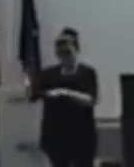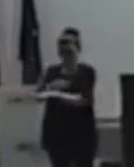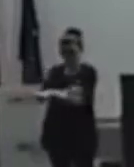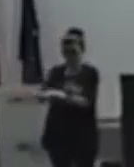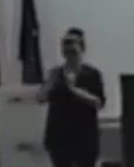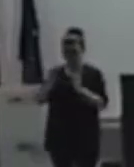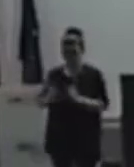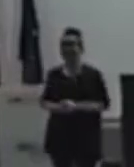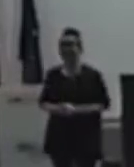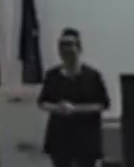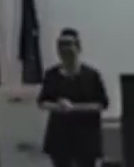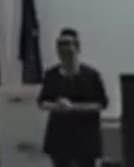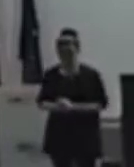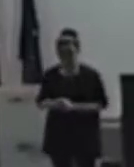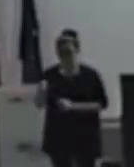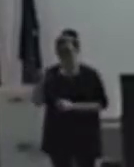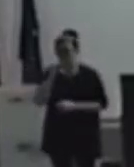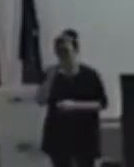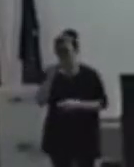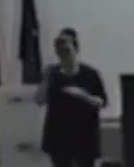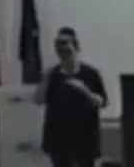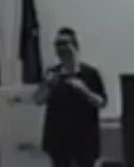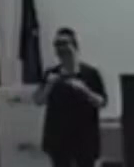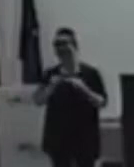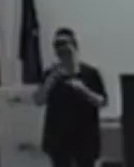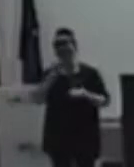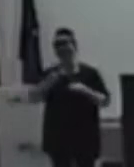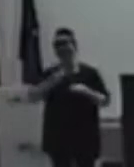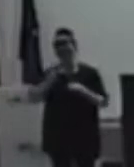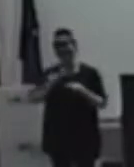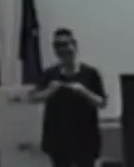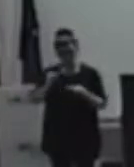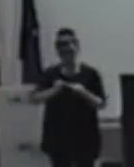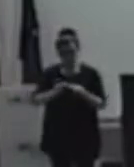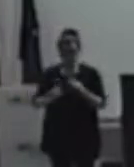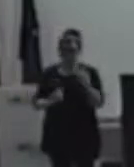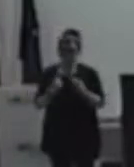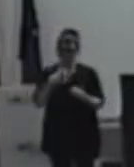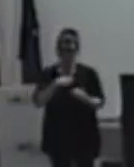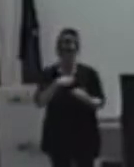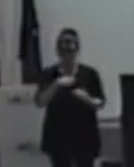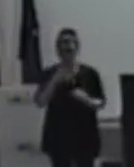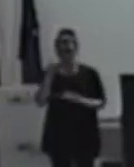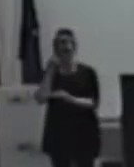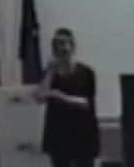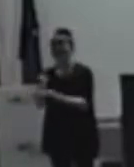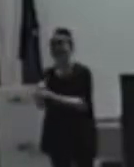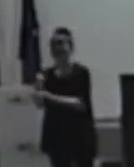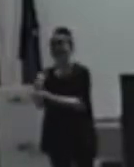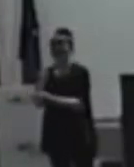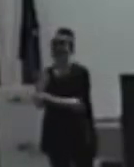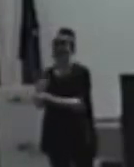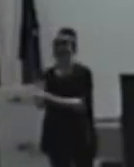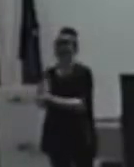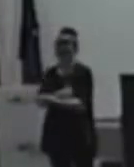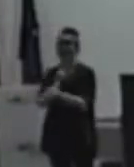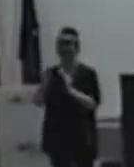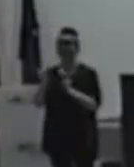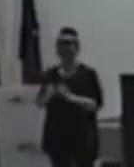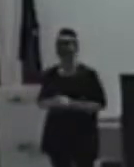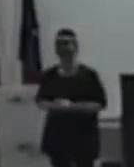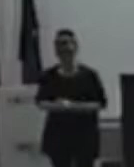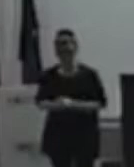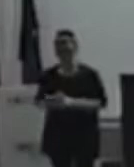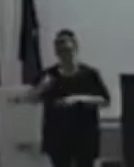discreción que hacer un control capilar a veces no permite. Y esto, sobre todo, bueno, pues en determinados contextos pues puede